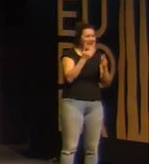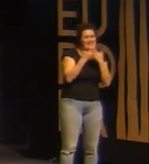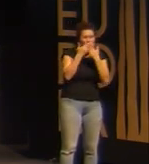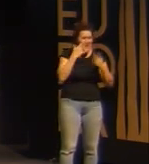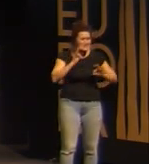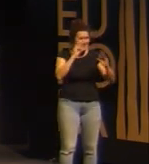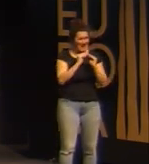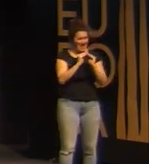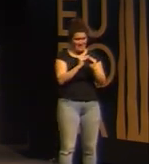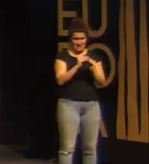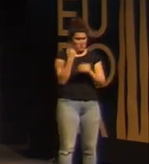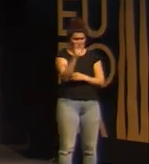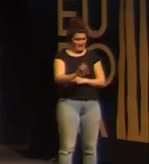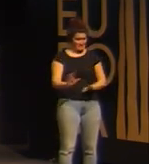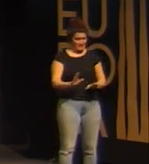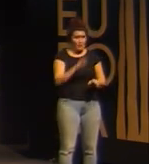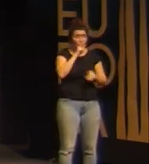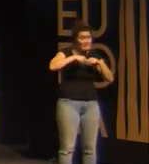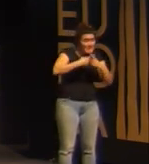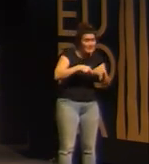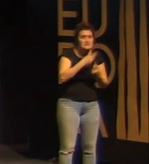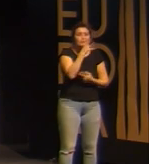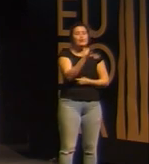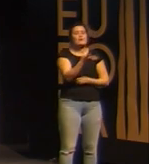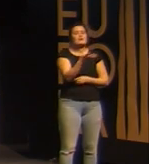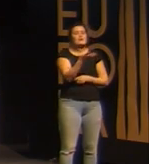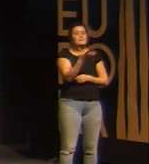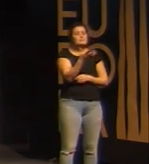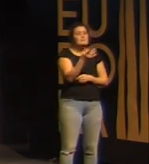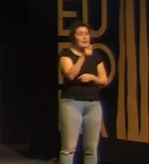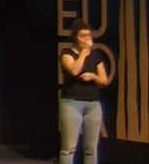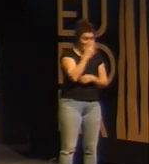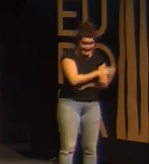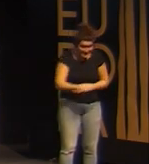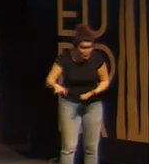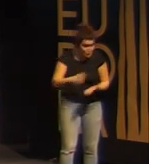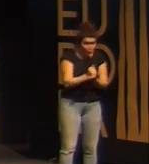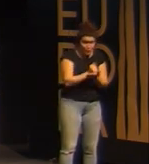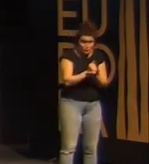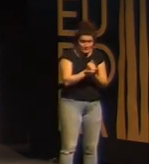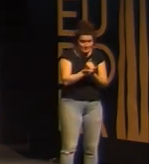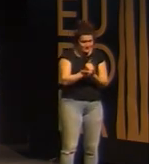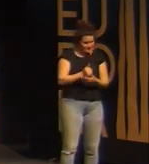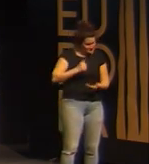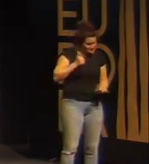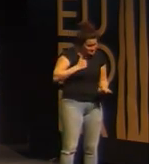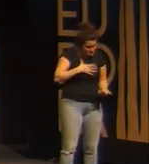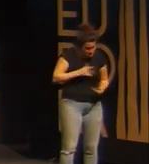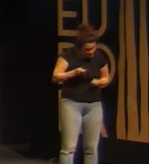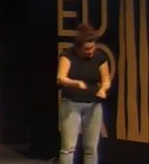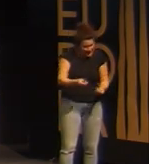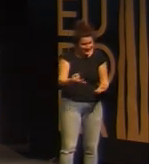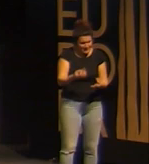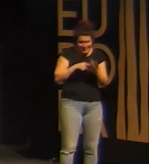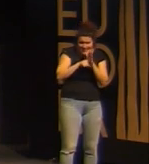especiales de familias porque todos los peques merecen tener la oportunidad de desarrollar